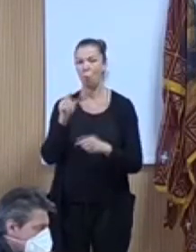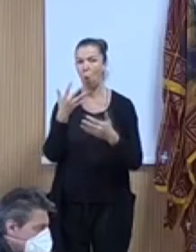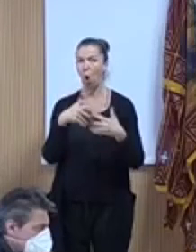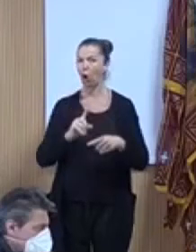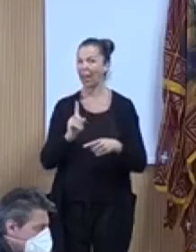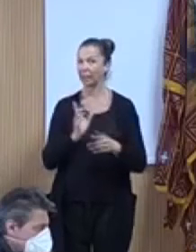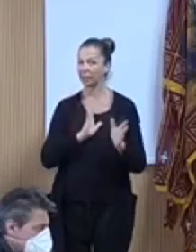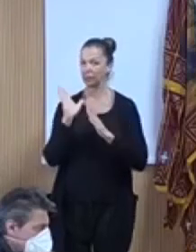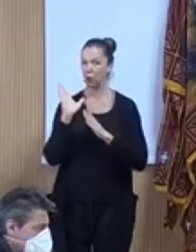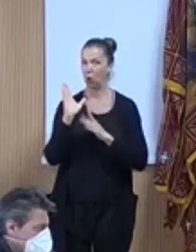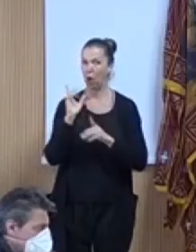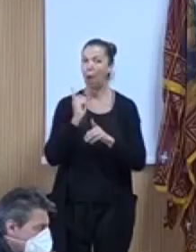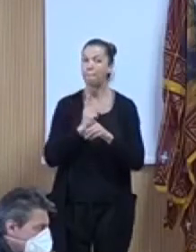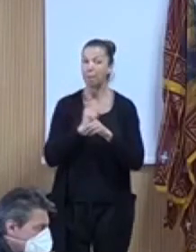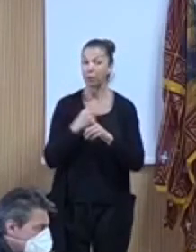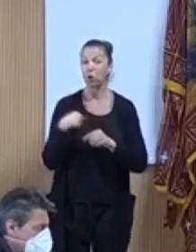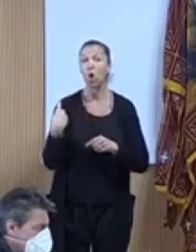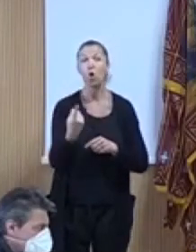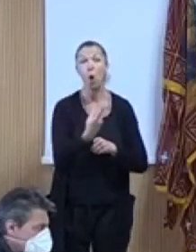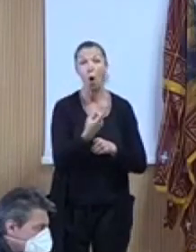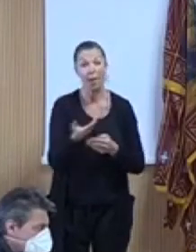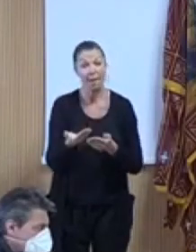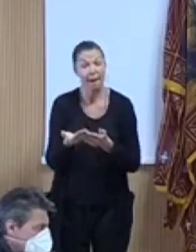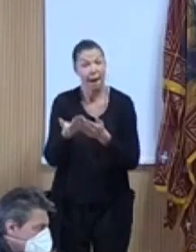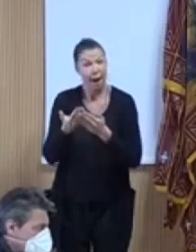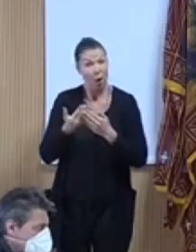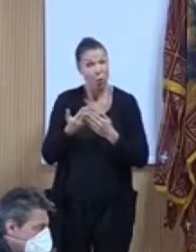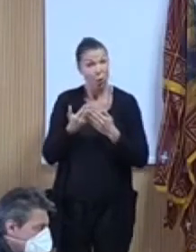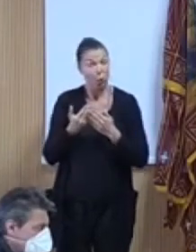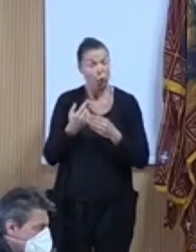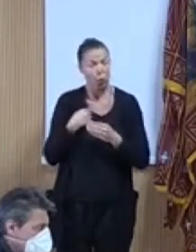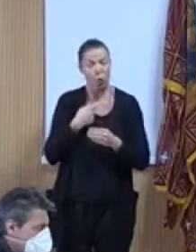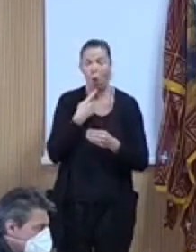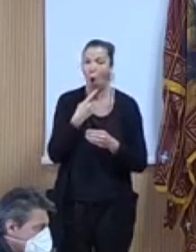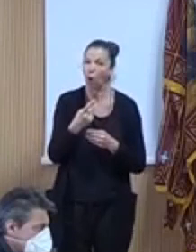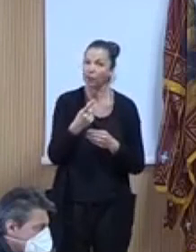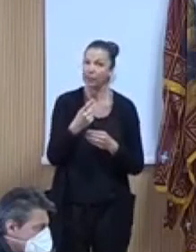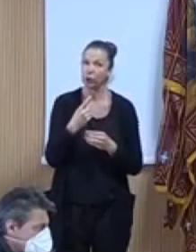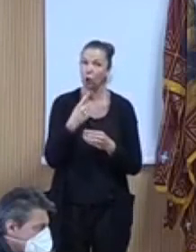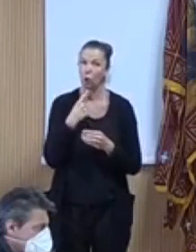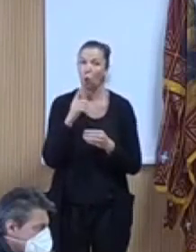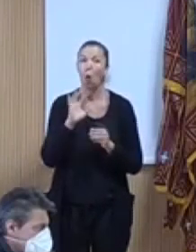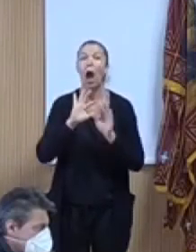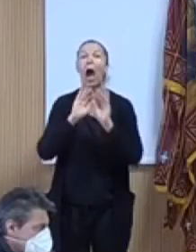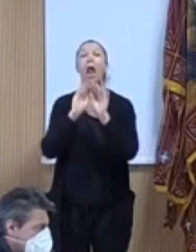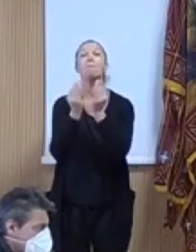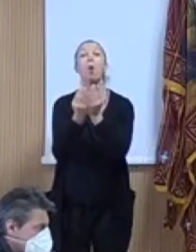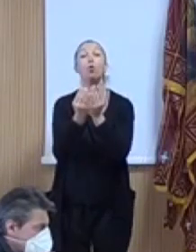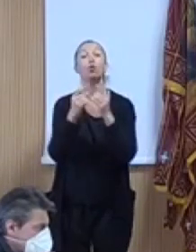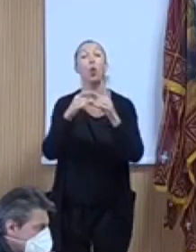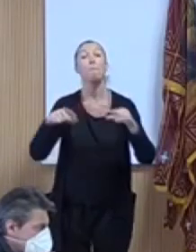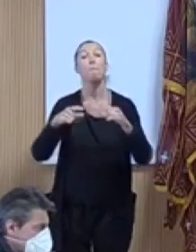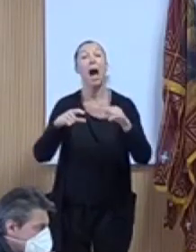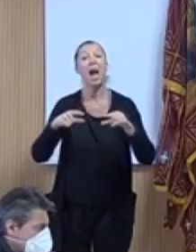condizioni e quindi riferisco mi riferisco evidentemente album il mondo bancario cioè le nostre aziende devono essere messi nelle condizioni